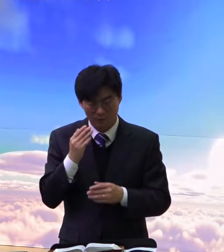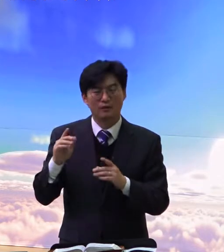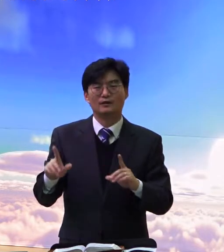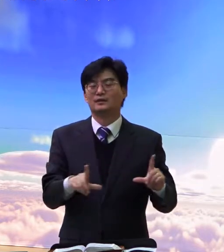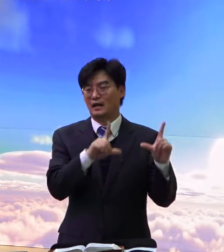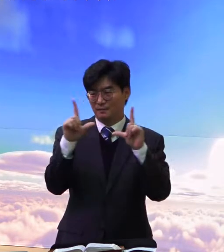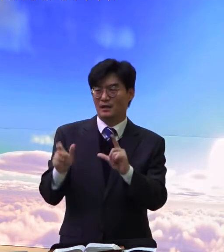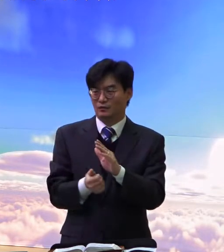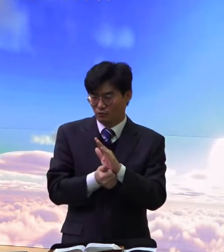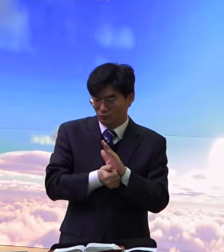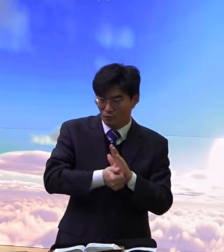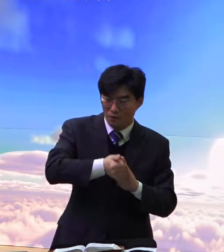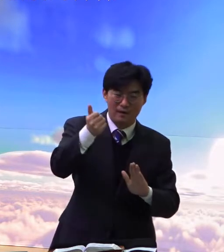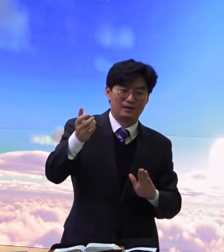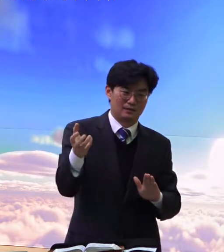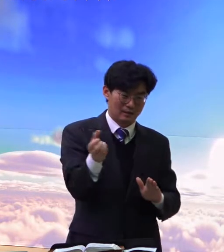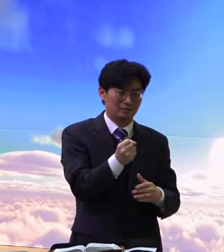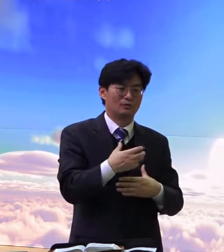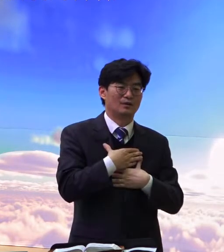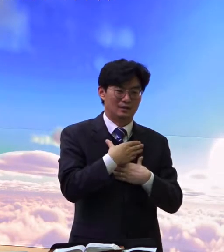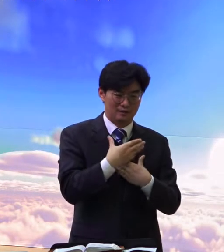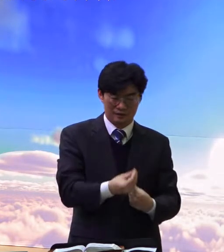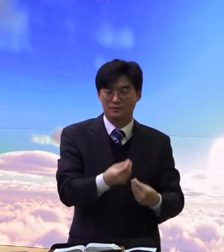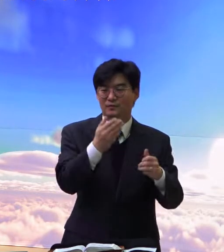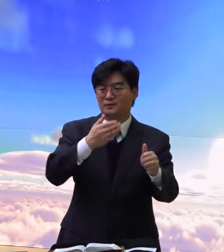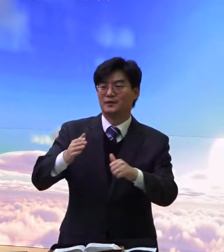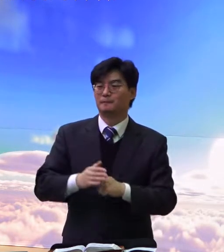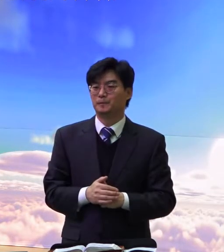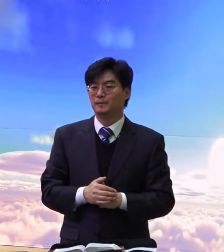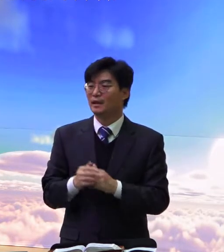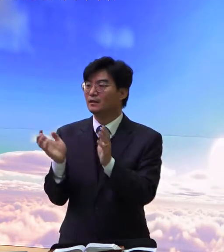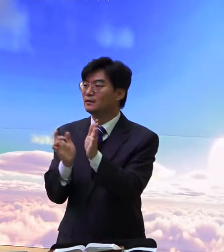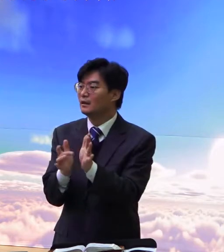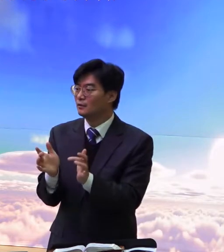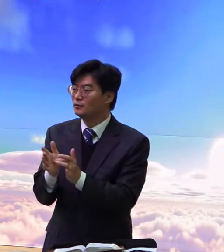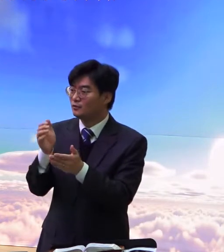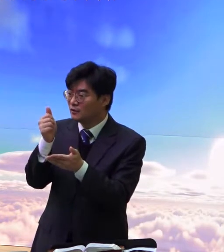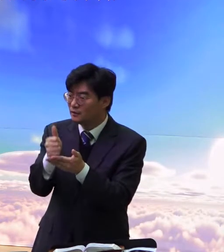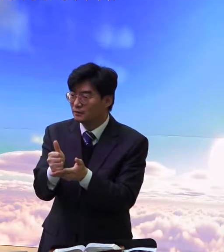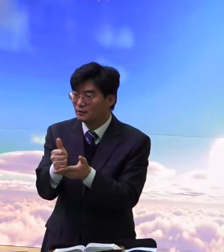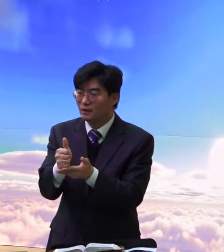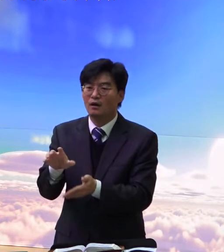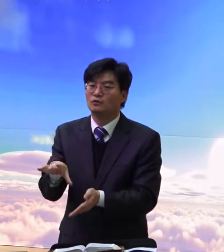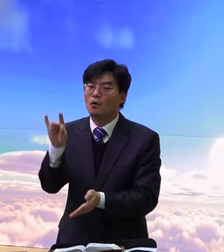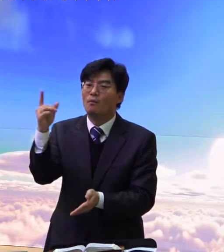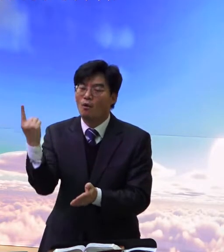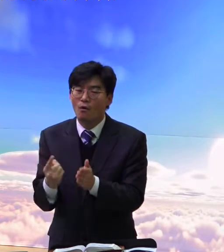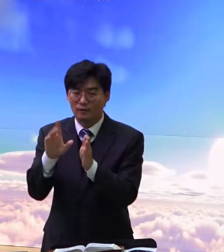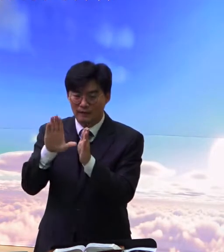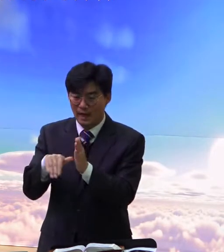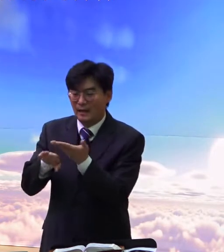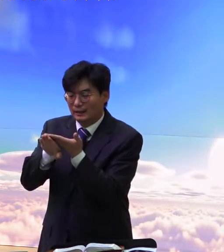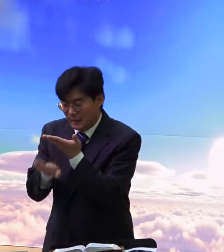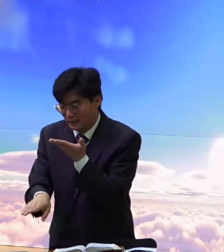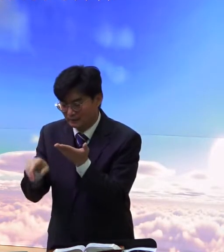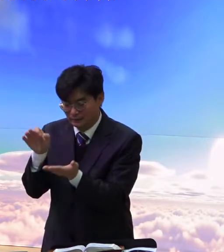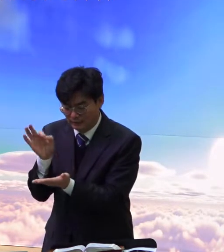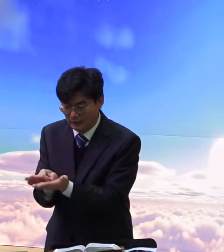예수님은 여러분 계속해서 거듭해 말씀드리지만 어디에 오셨습니까? 예수님은 낮은 자리에